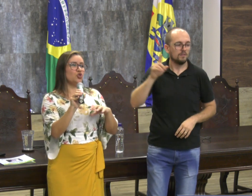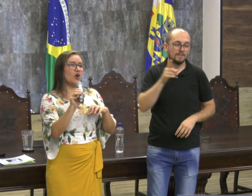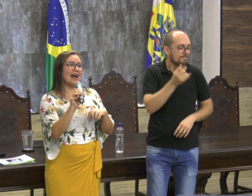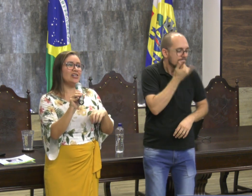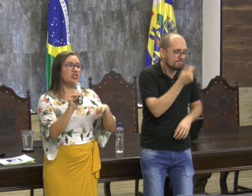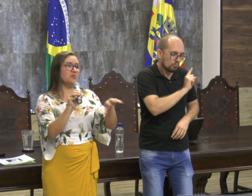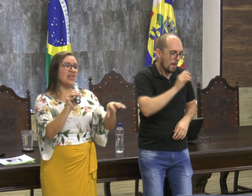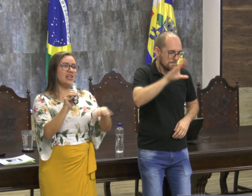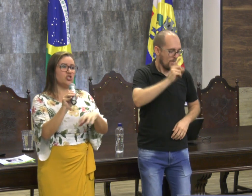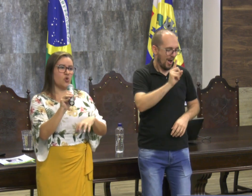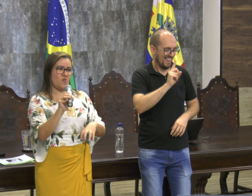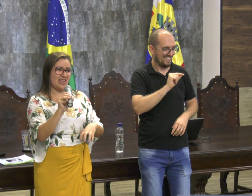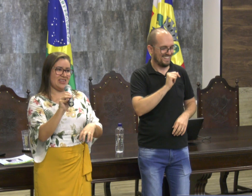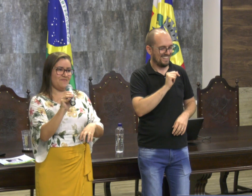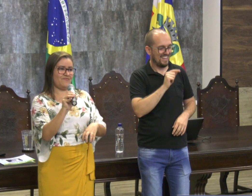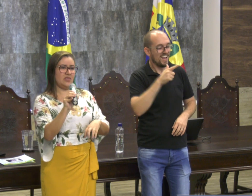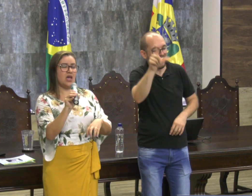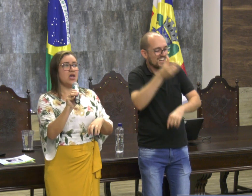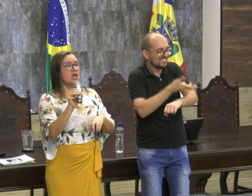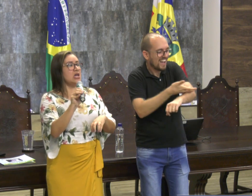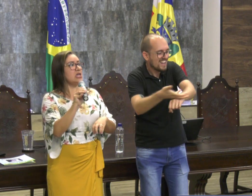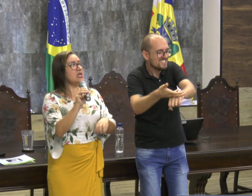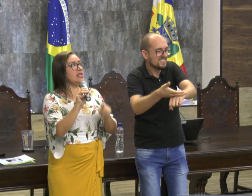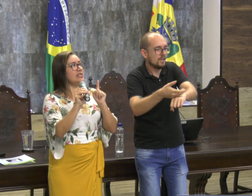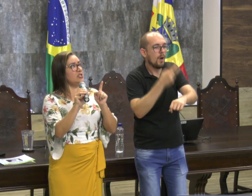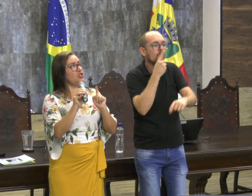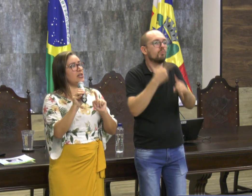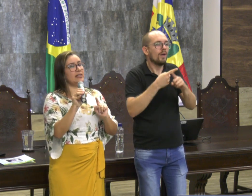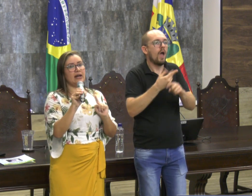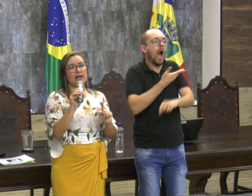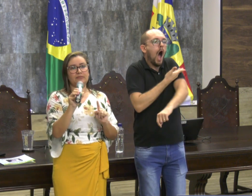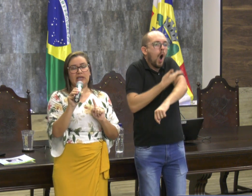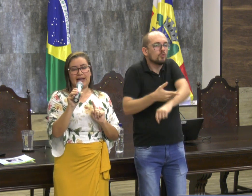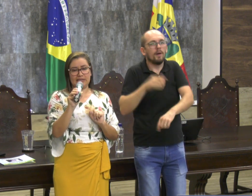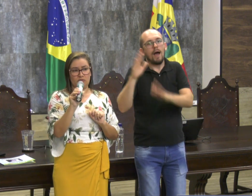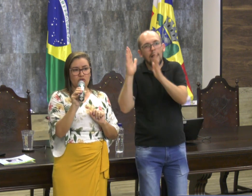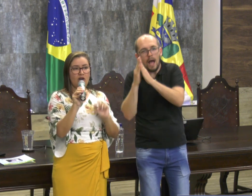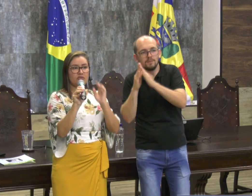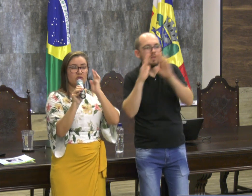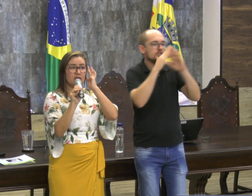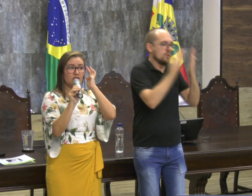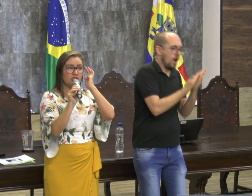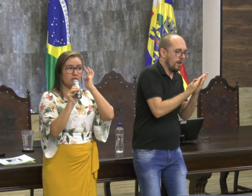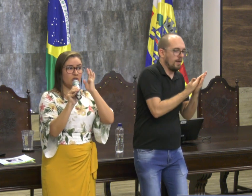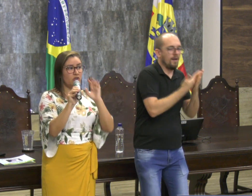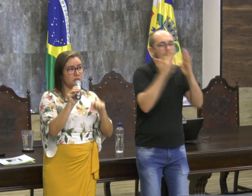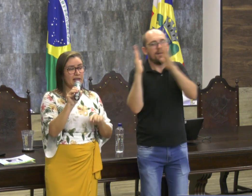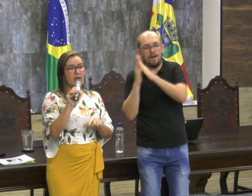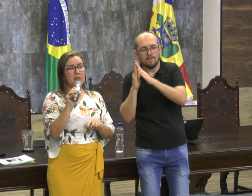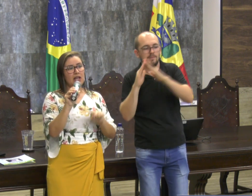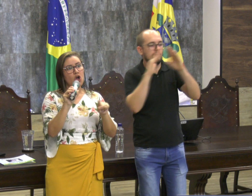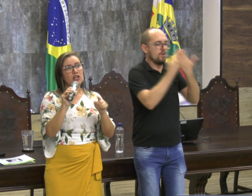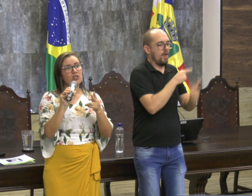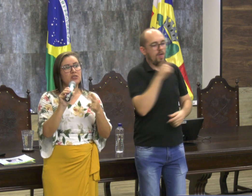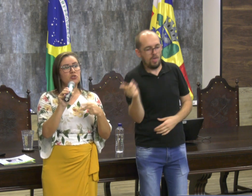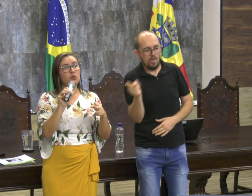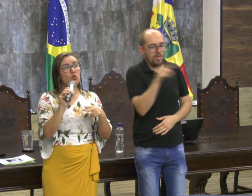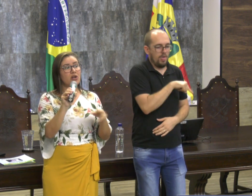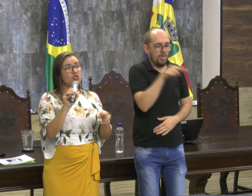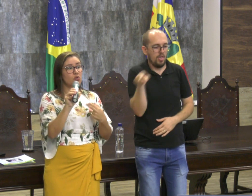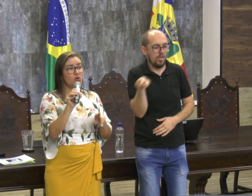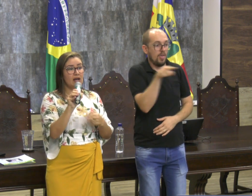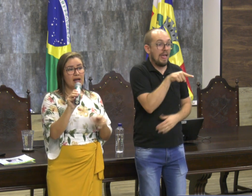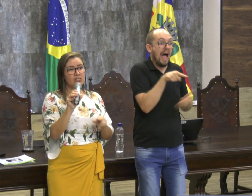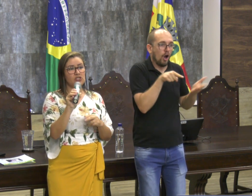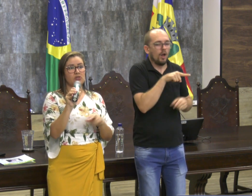difícil trocar de ambiente com ele, né? E nesse dia da caça aos ovos, eu expliquei para ele, olha, nós vamos